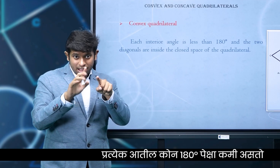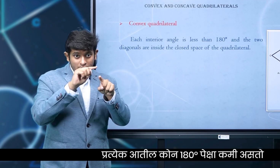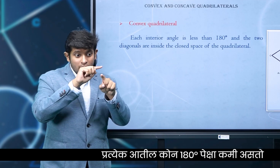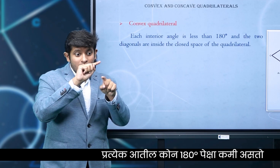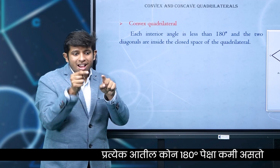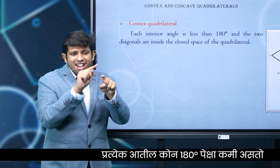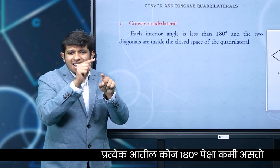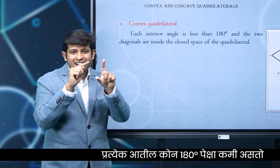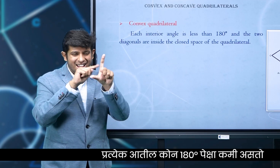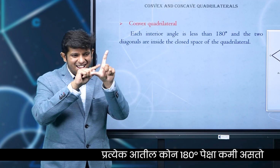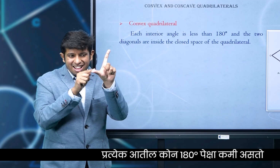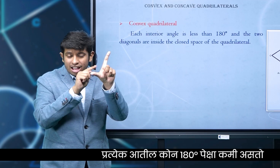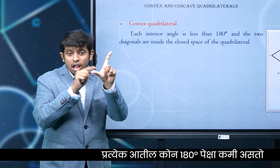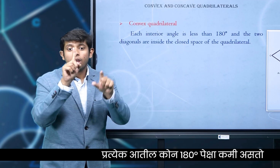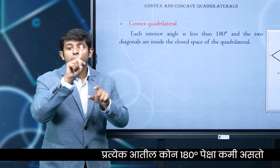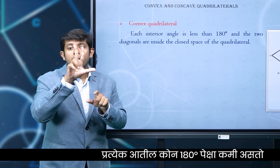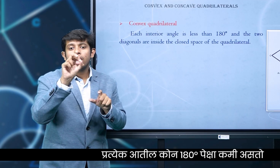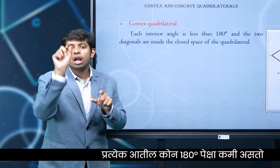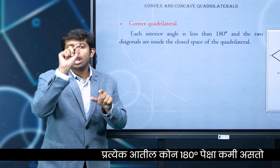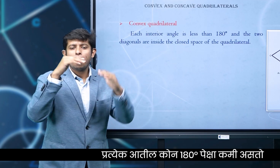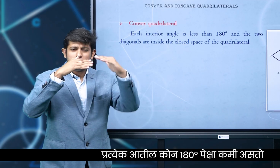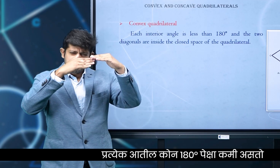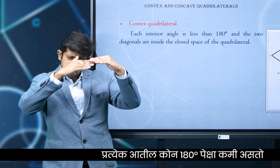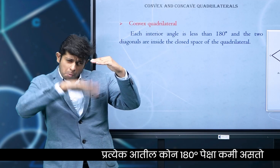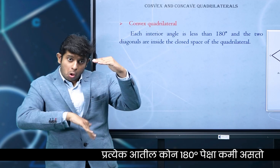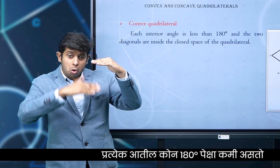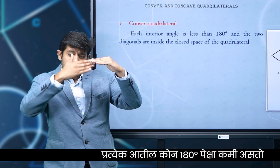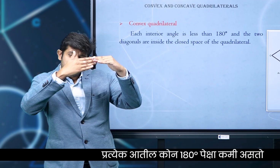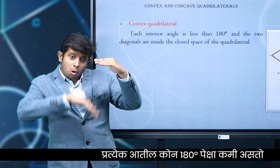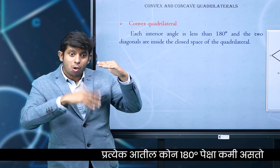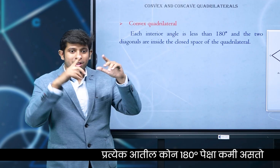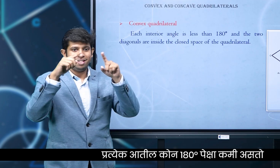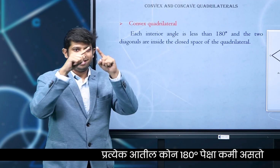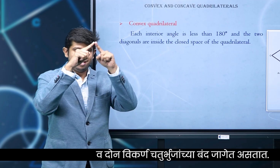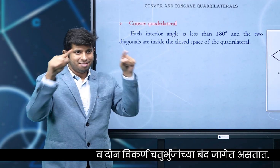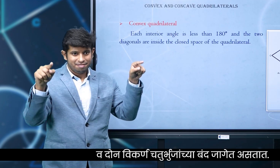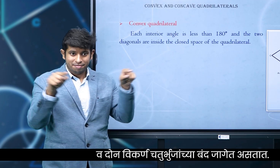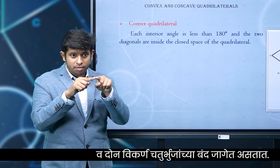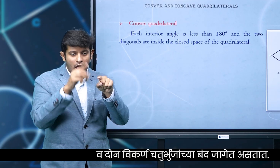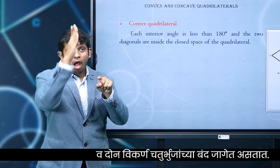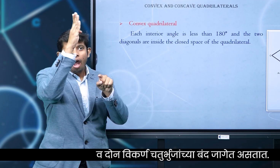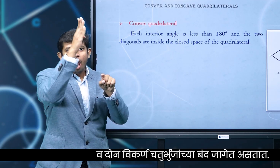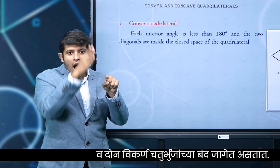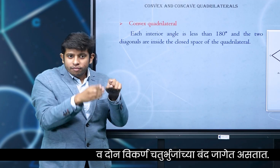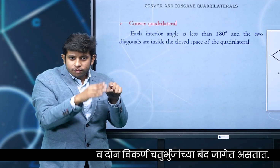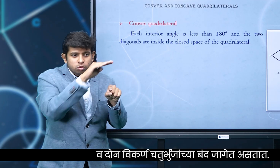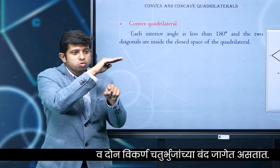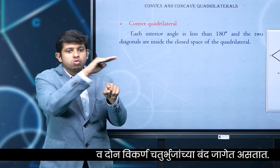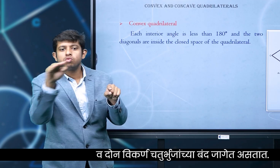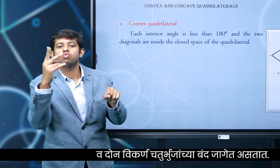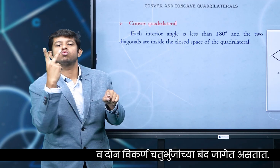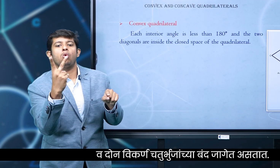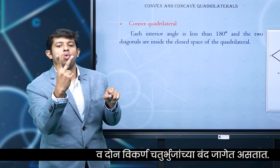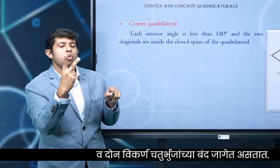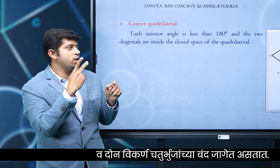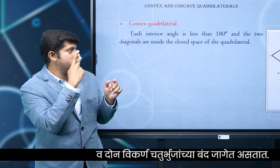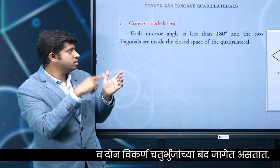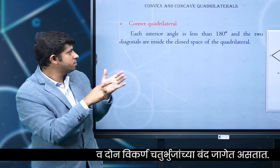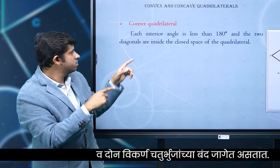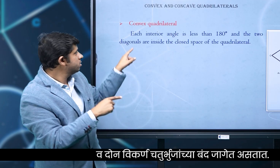प्रत्येक आतील कोन 180 डिग्रीज पेक्षा कमी असतो व दोन विकर्ण चतुर्भुजाच्या बंद